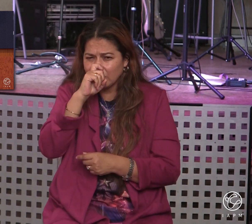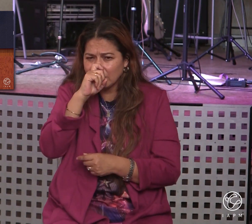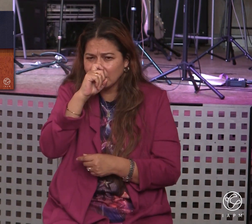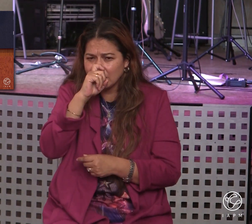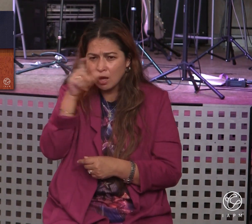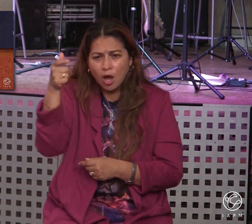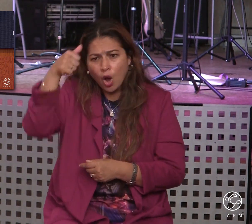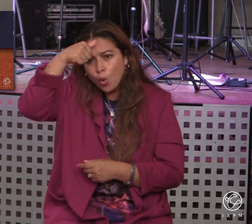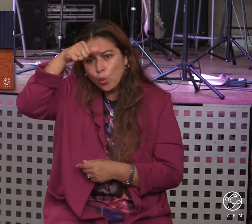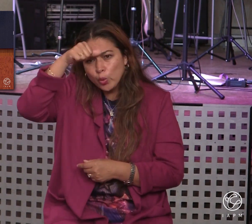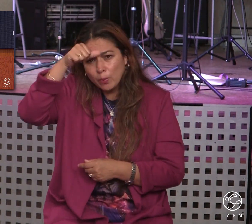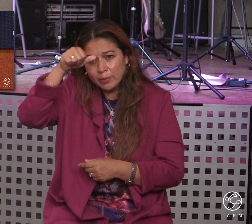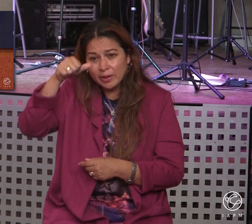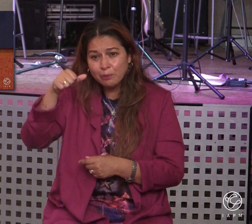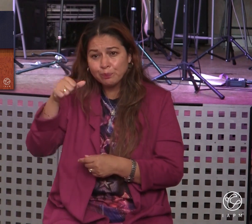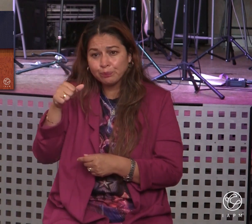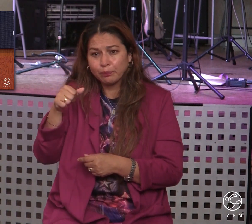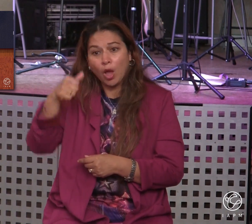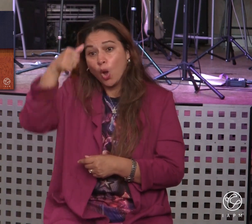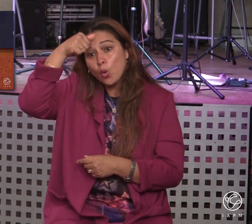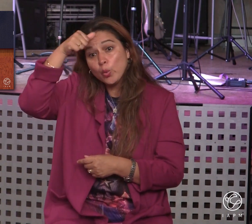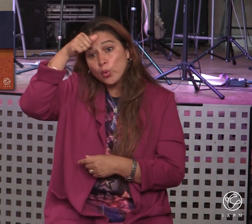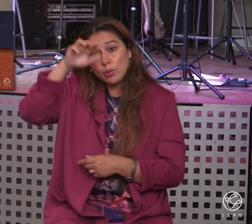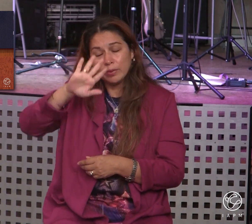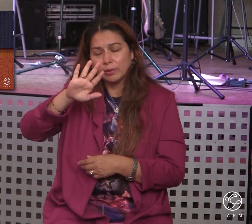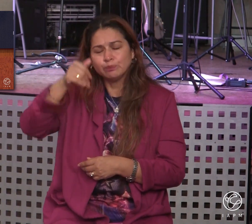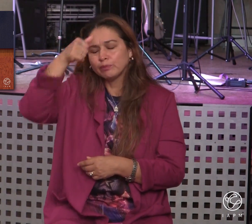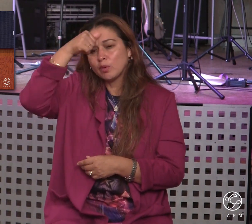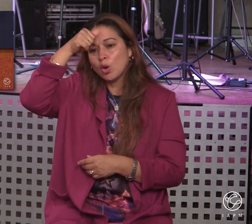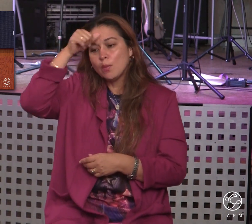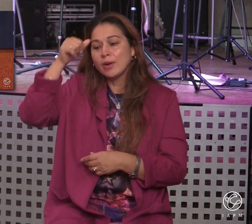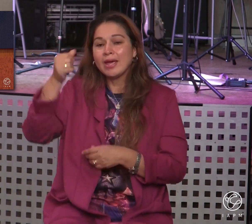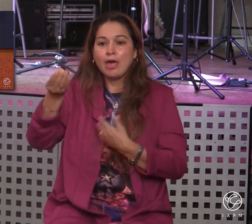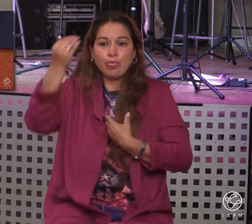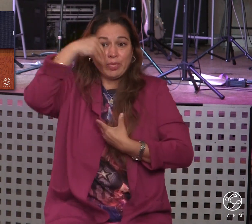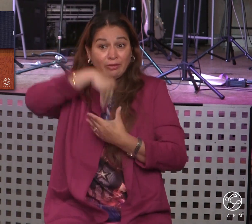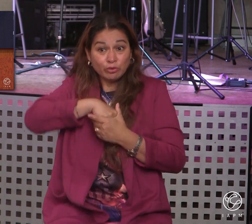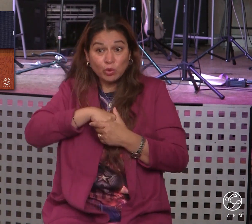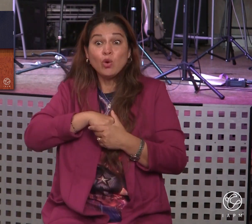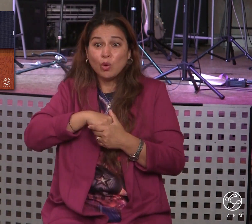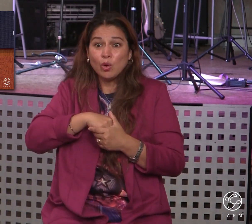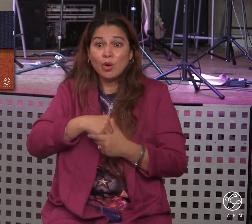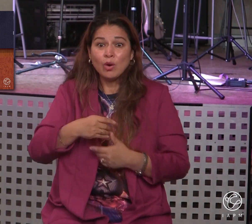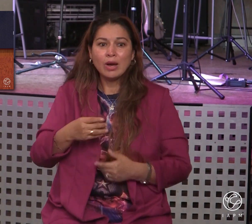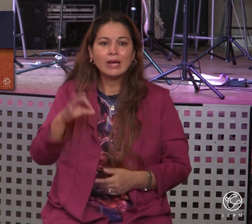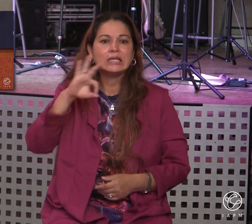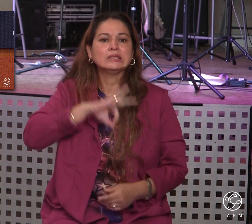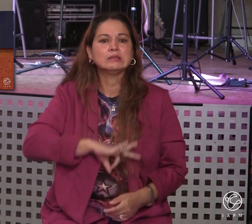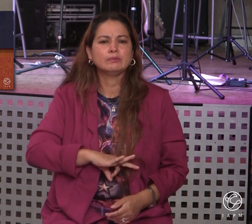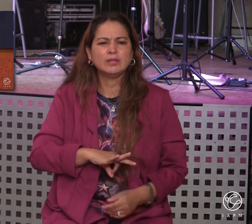gadareno era Jesucristo. Y los discípulos lo que tenían es que llevarle a Él hasta allí.